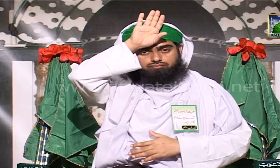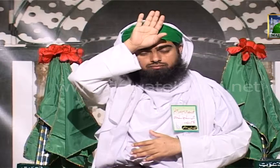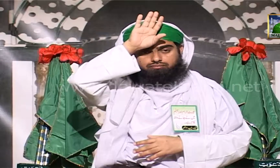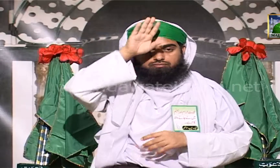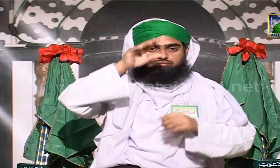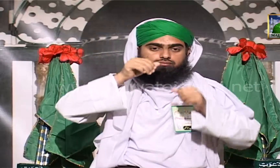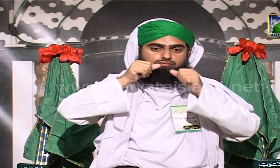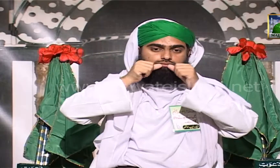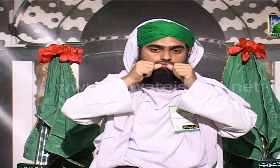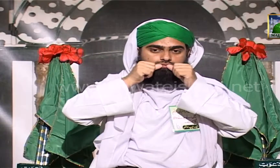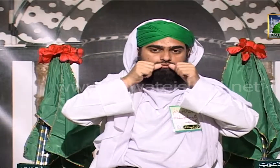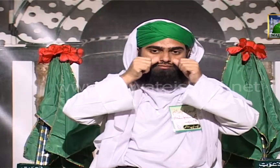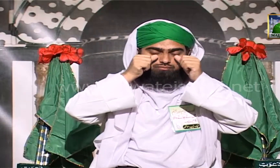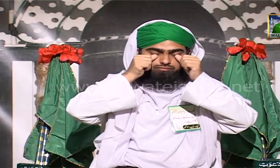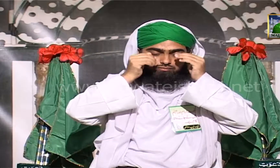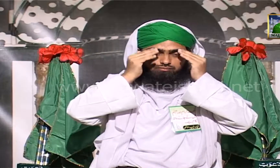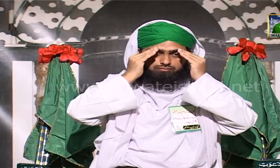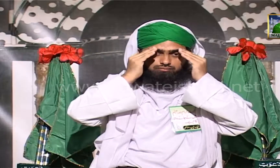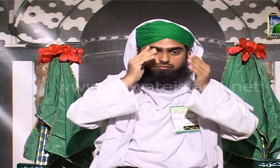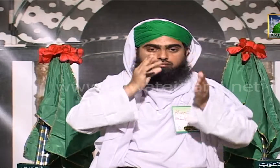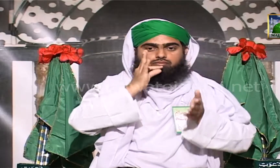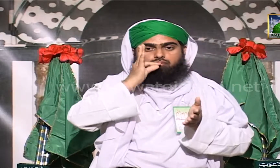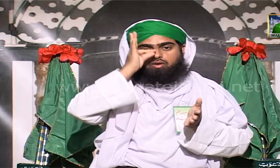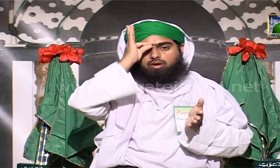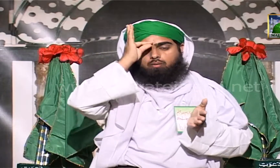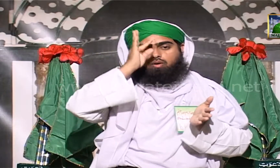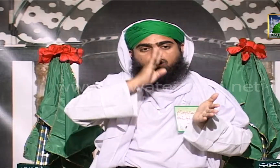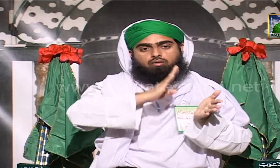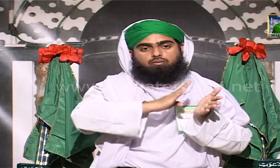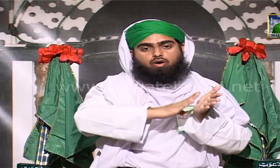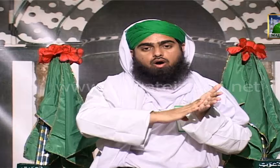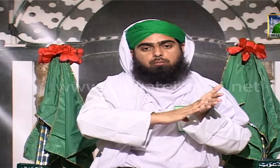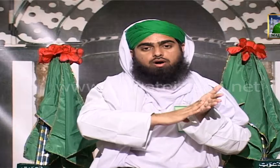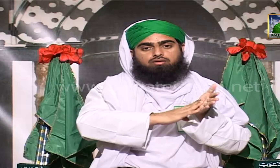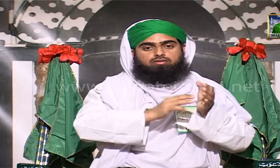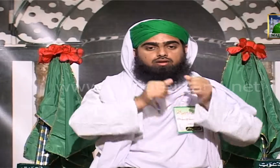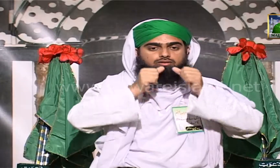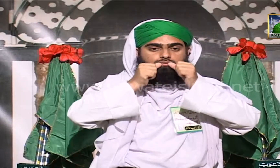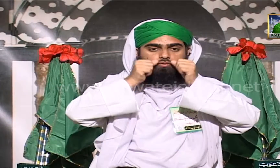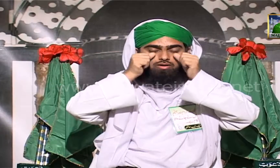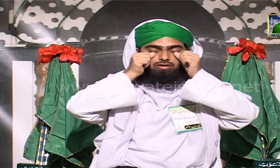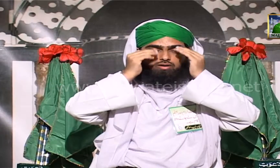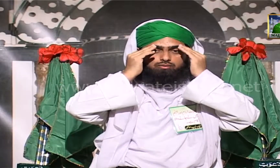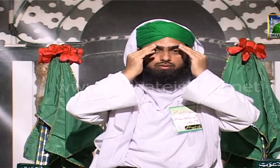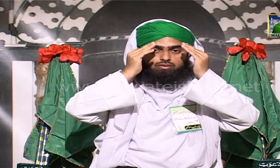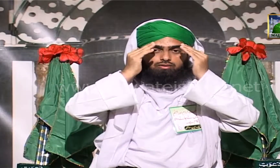روز شمار، جناب احمد مختار صلی اللہ تعالی علیہ وسلم کا فرمان